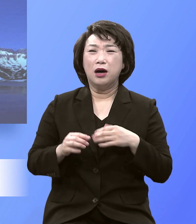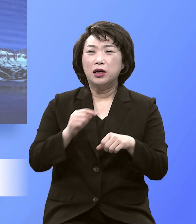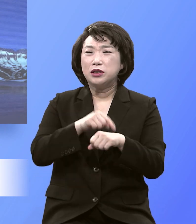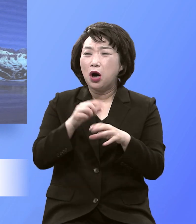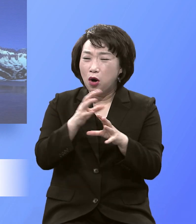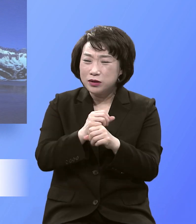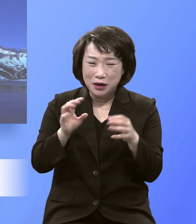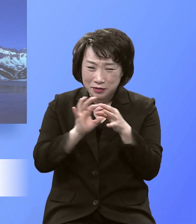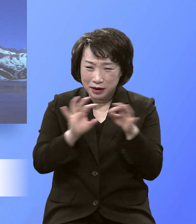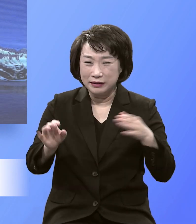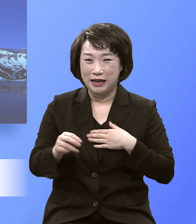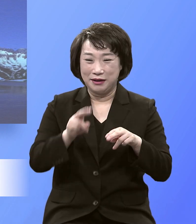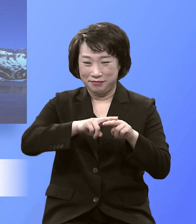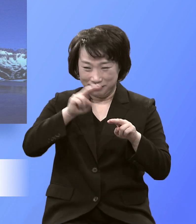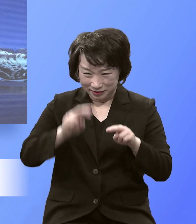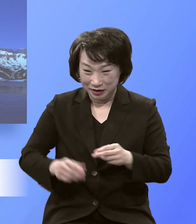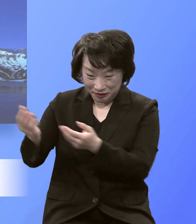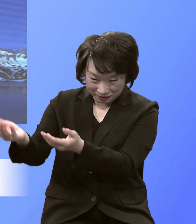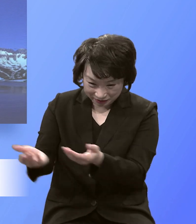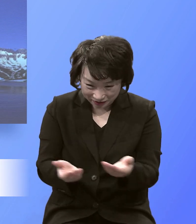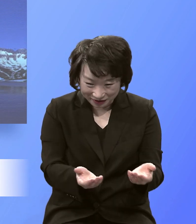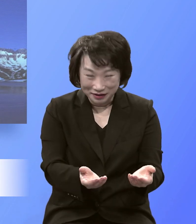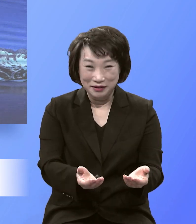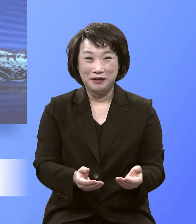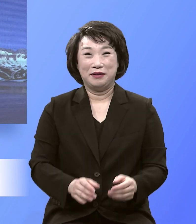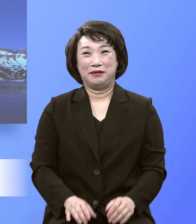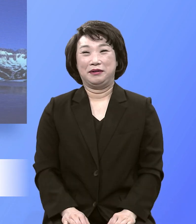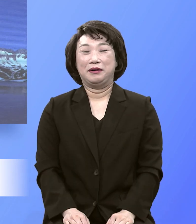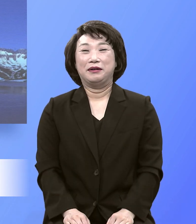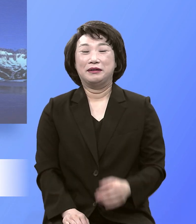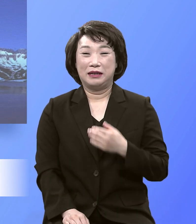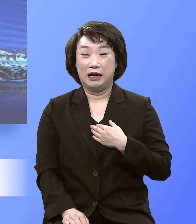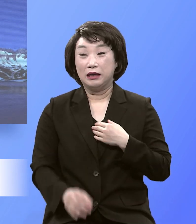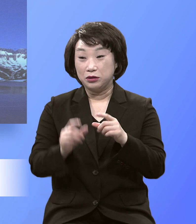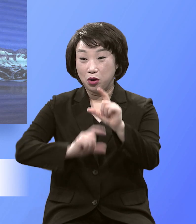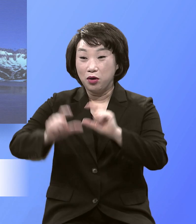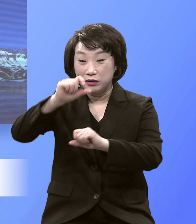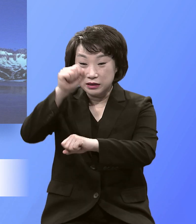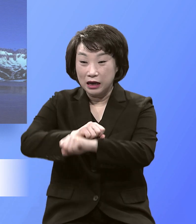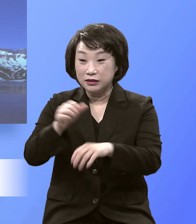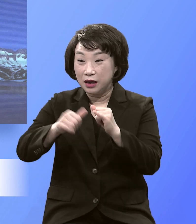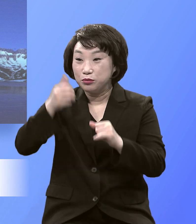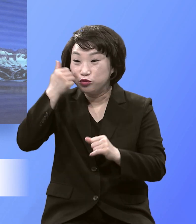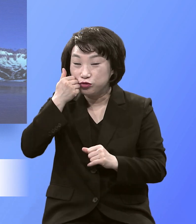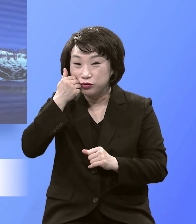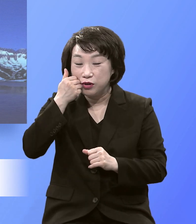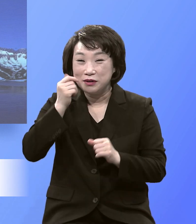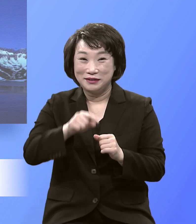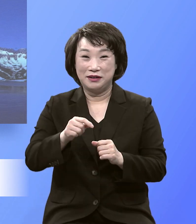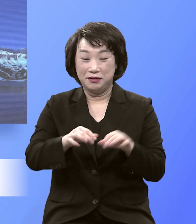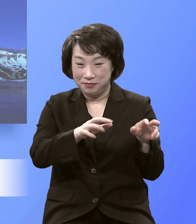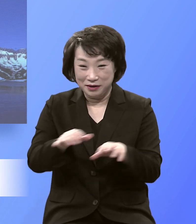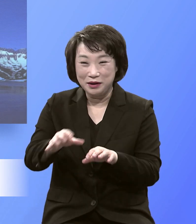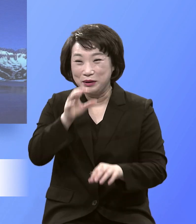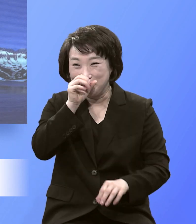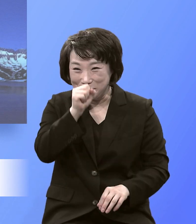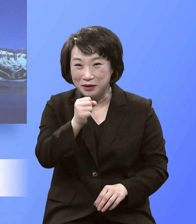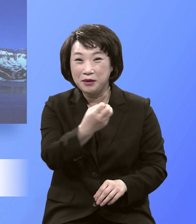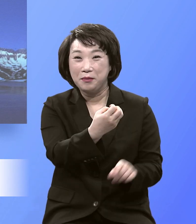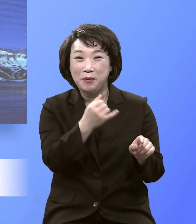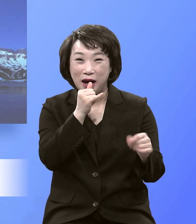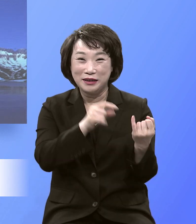언제든지 저는 자리를 양보하고 더 잘하는 사람이 했으면